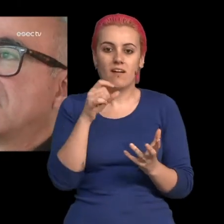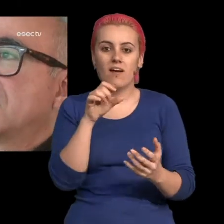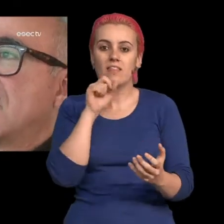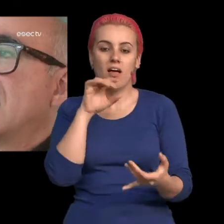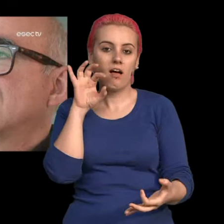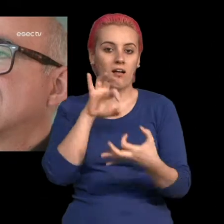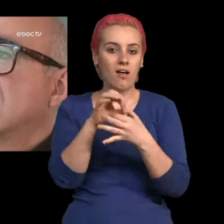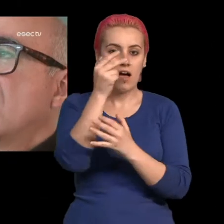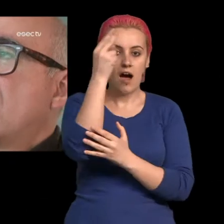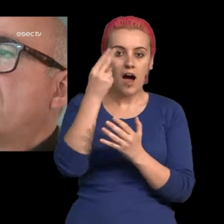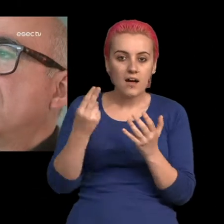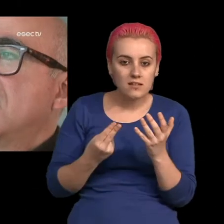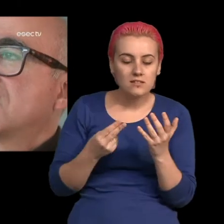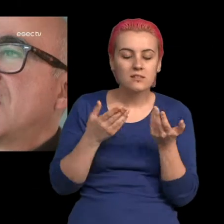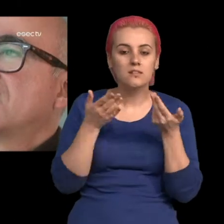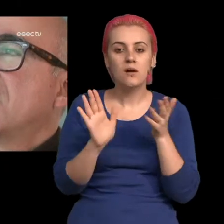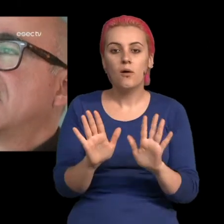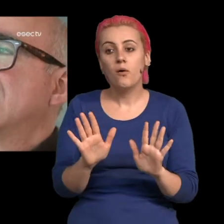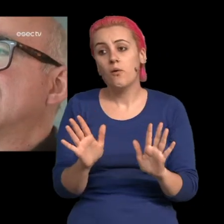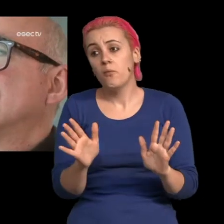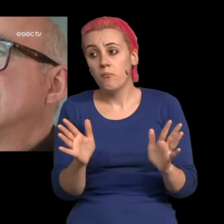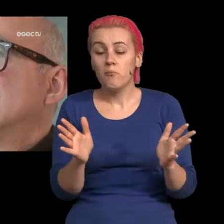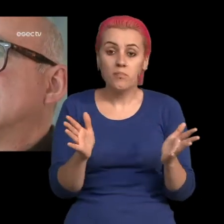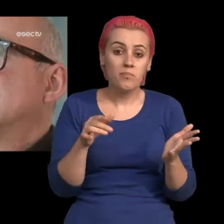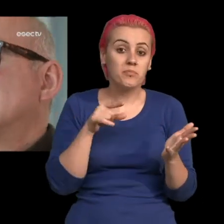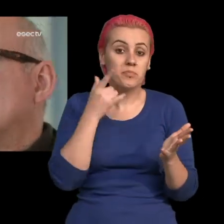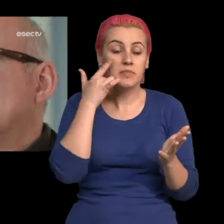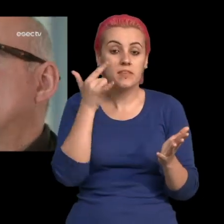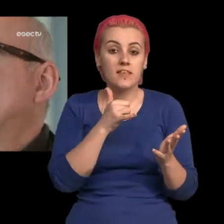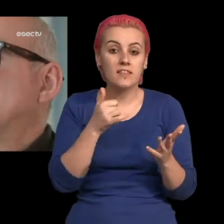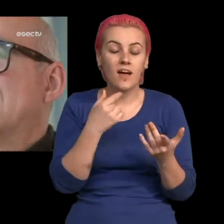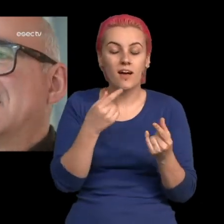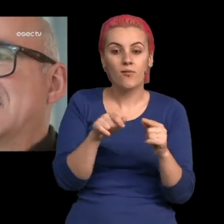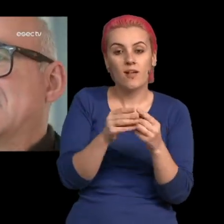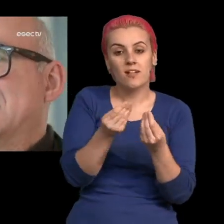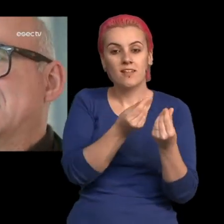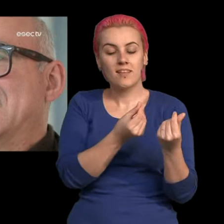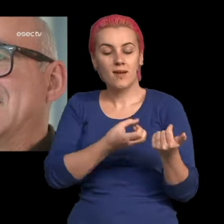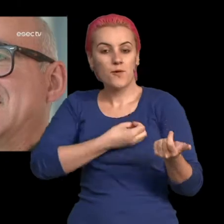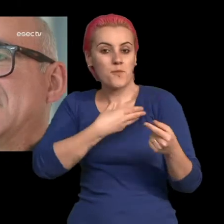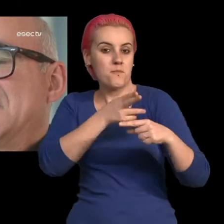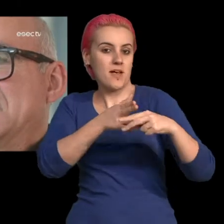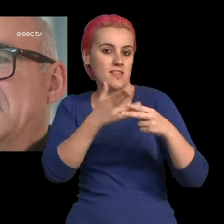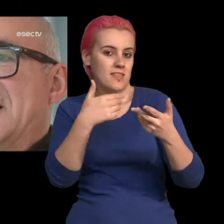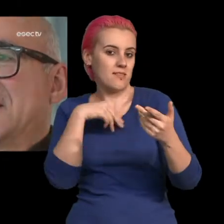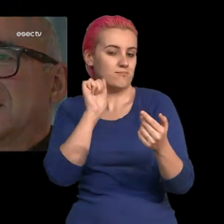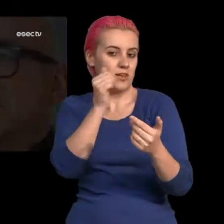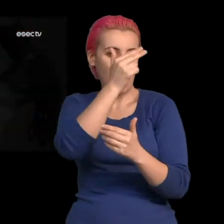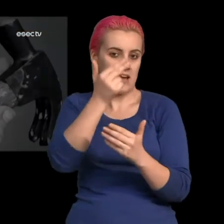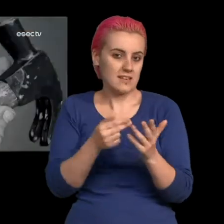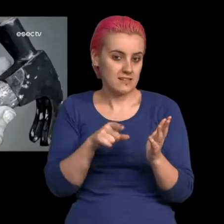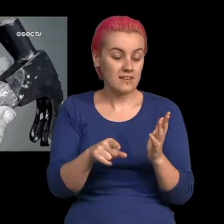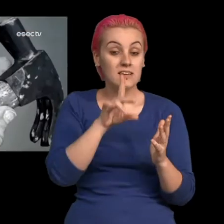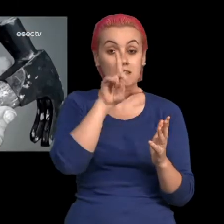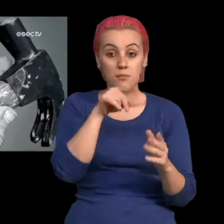alguma coisa a ver com a arte, ou pelo menos com alguma maneira mais ou menos romântica de ver a arte.